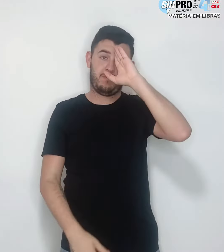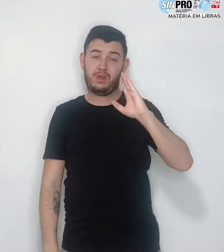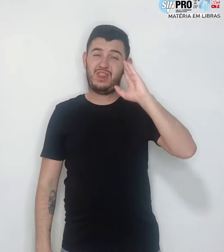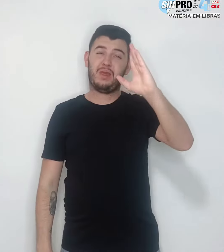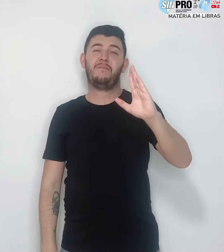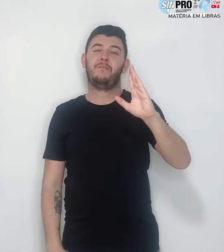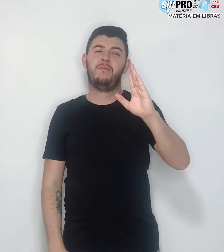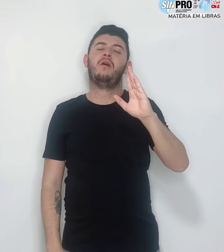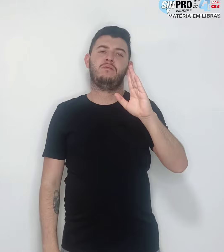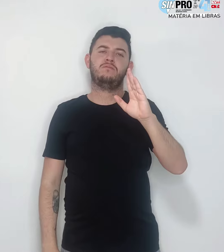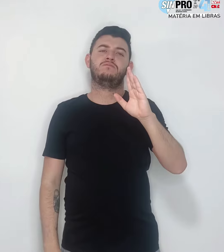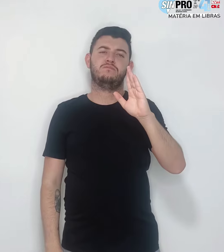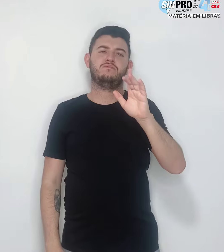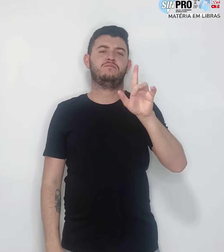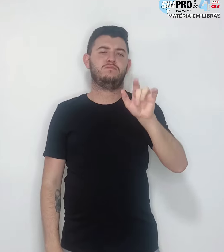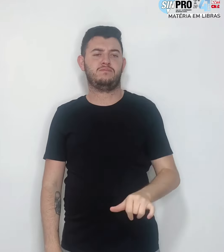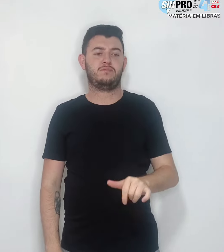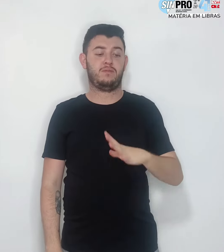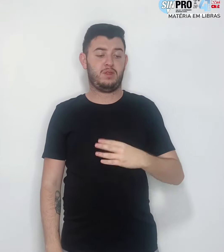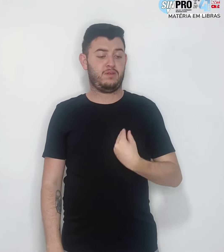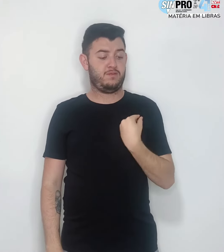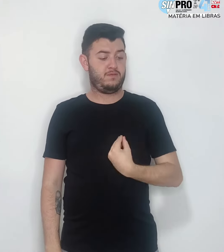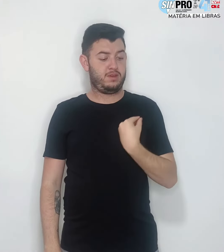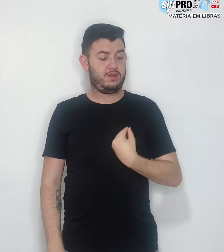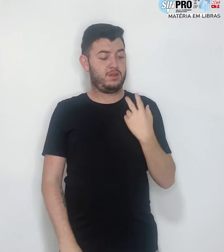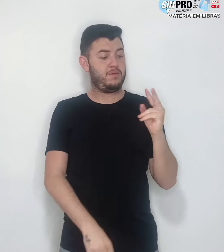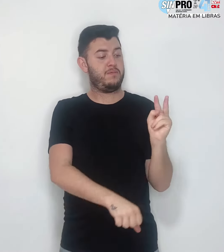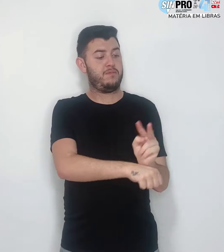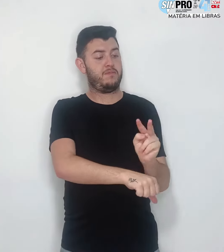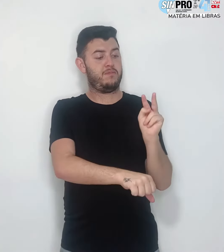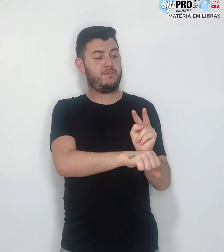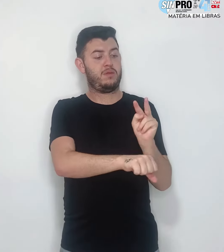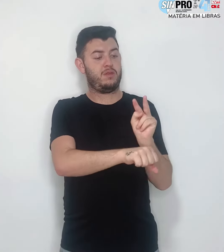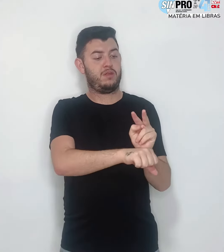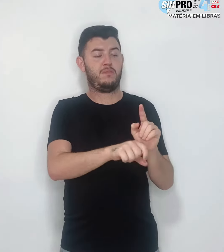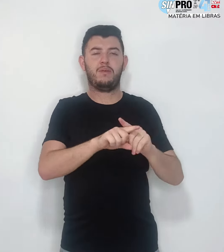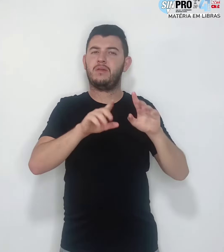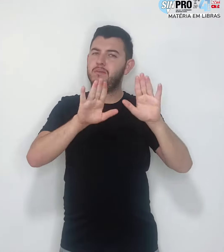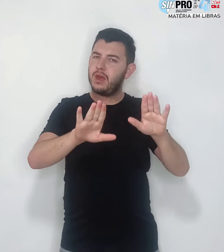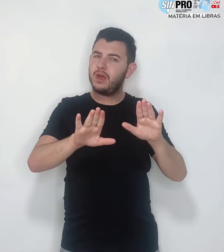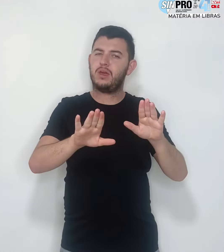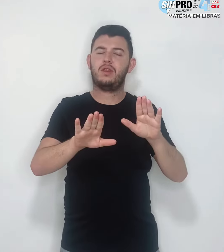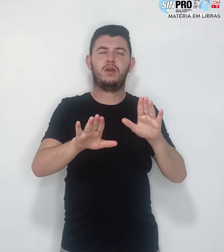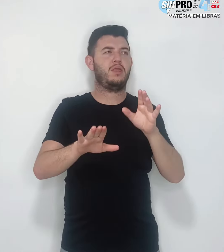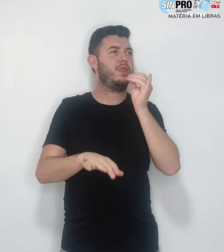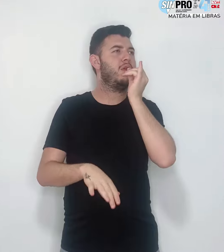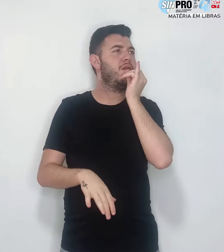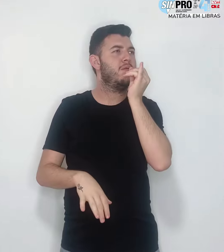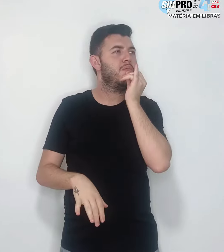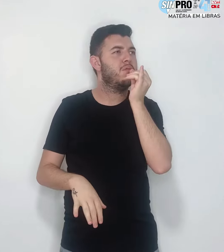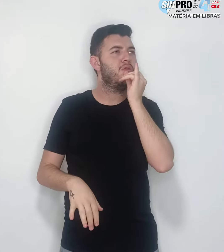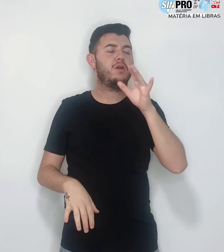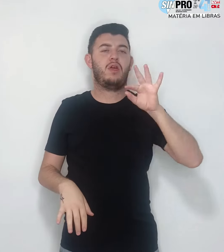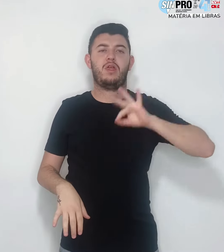principalmente quanto à preservação da vida. Mas questões como atraso no